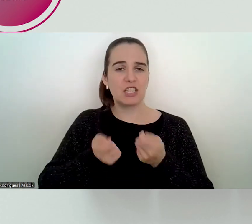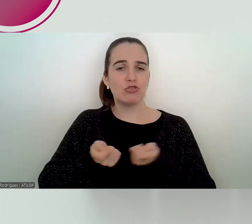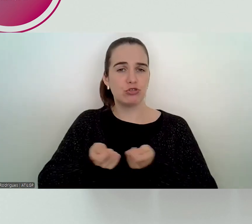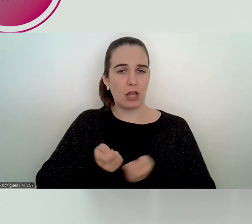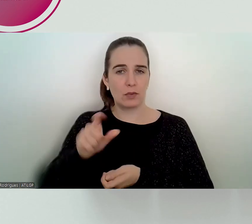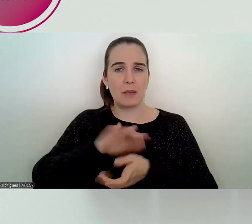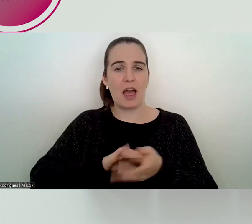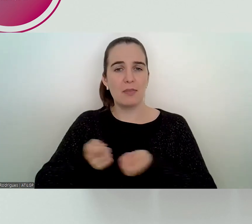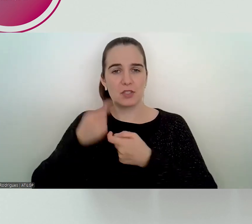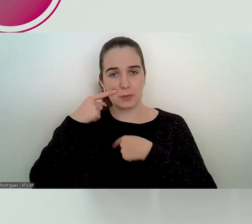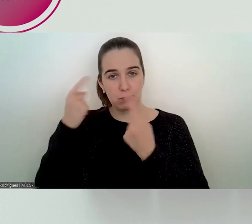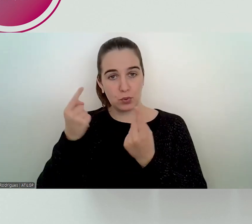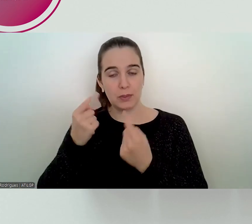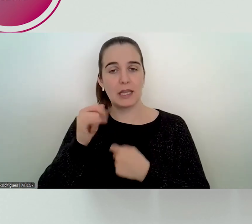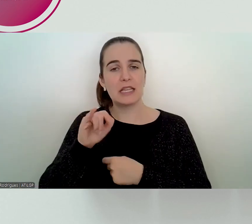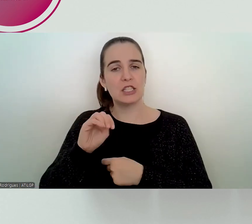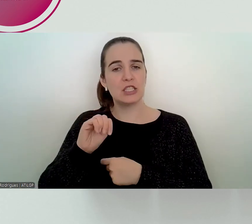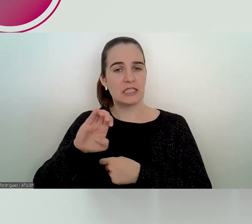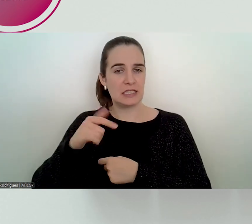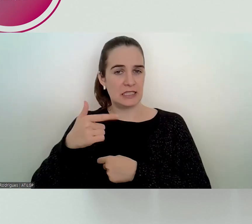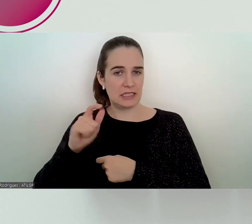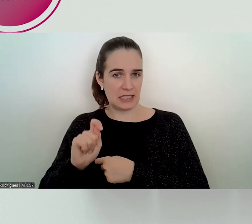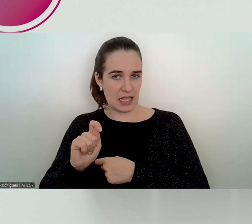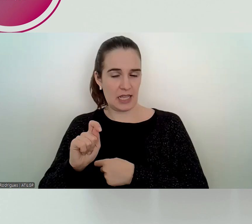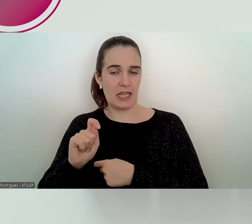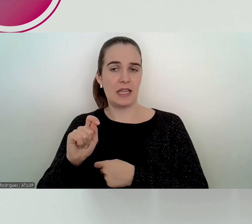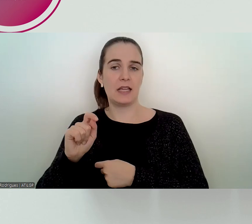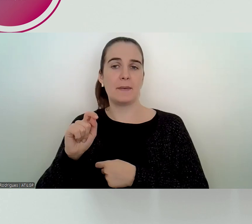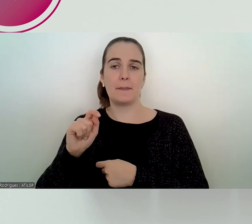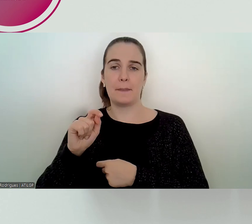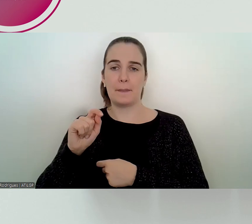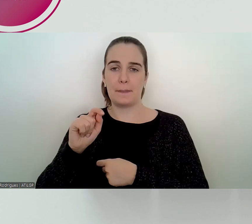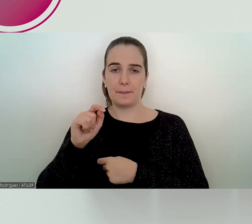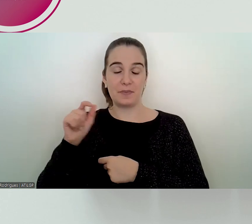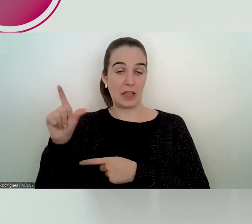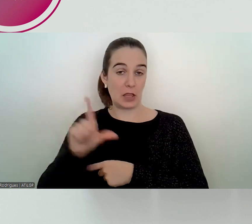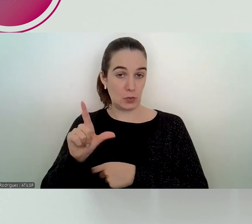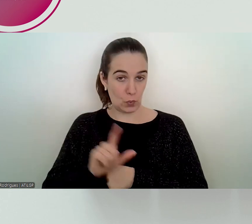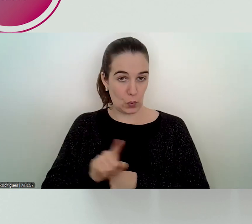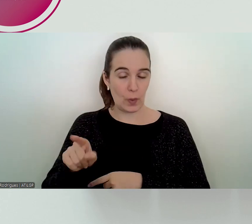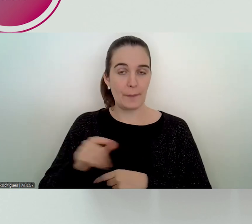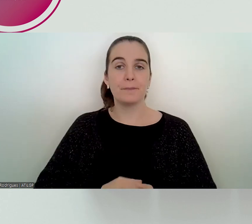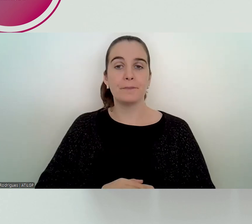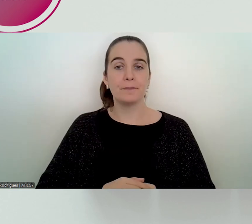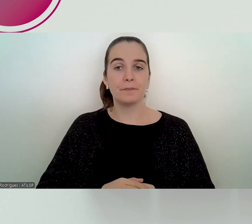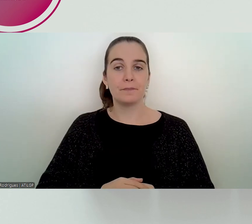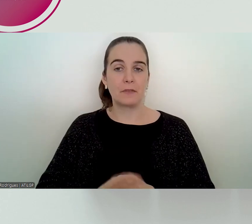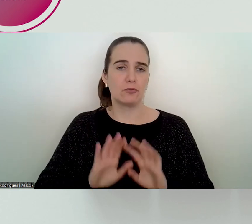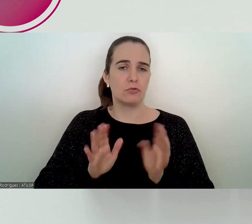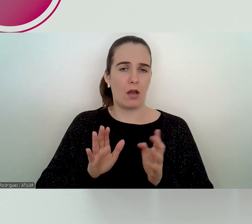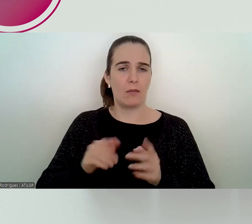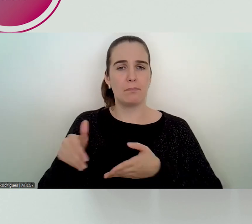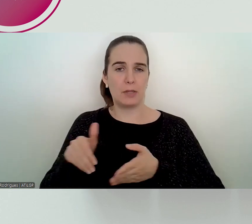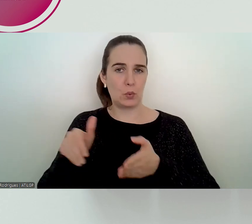e Administração Pública pelo Instituto Superior de Ciências Sociais e Políticas da Universidade de Lisboa, Portanto, tem aqui, de facto, um